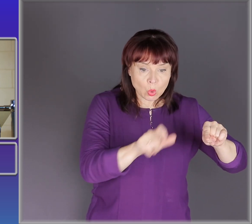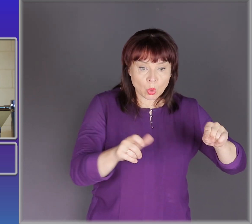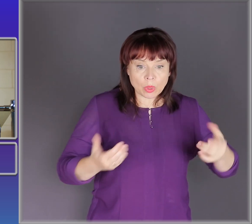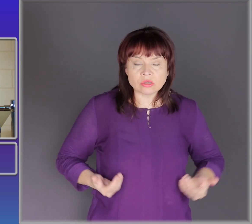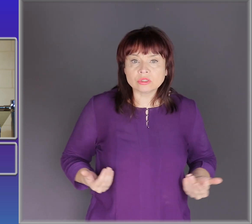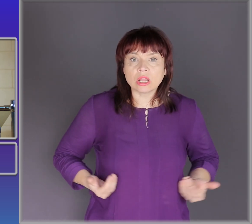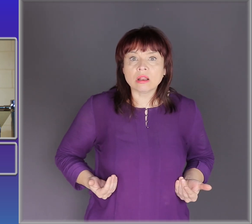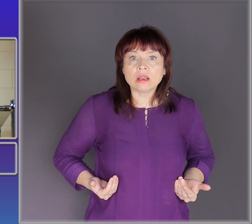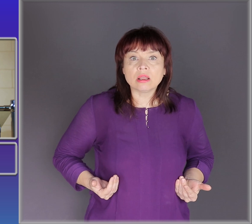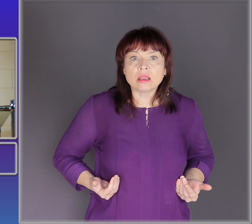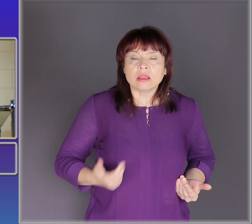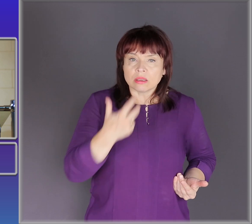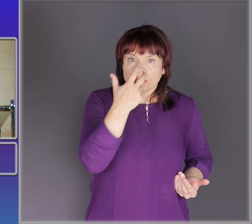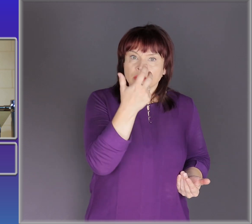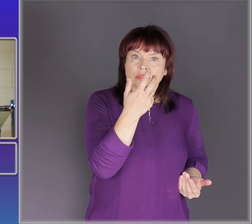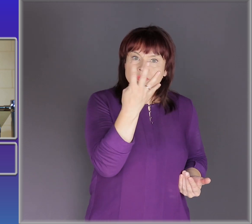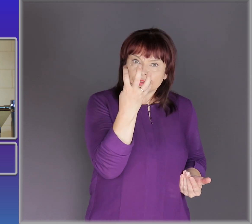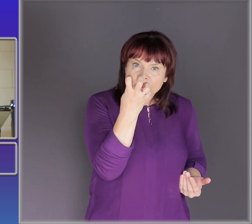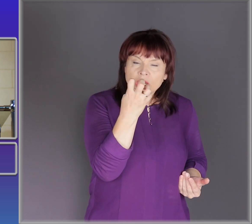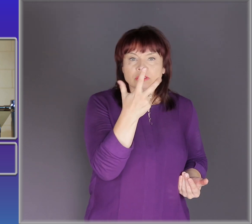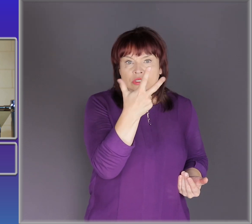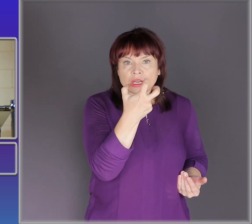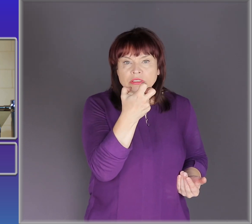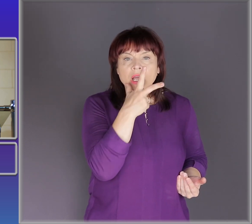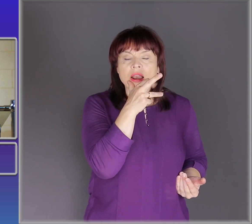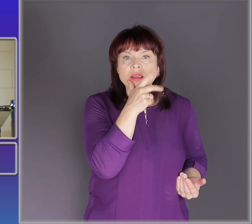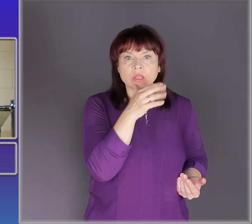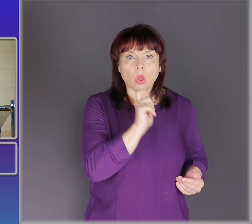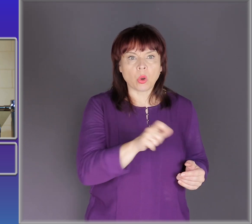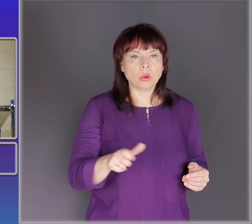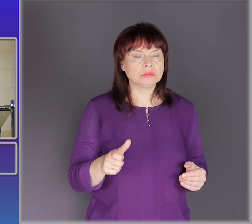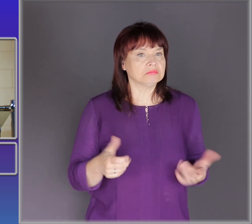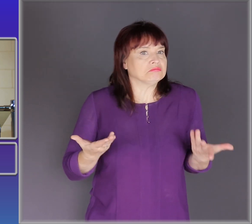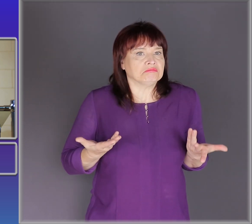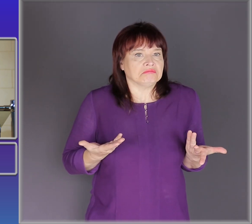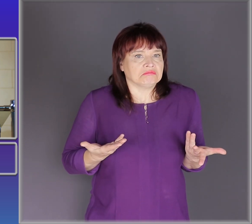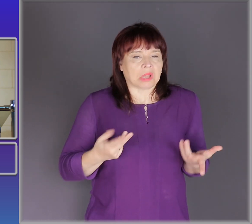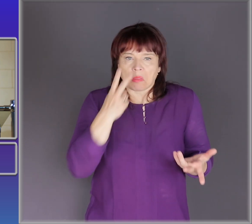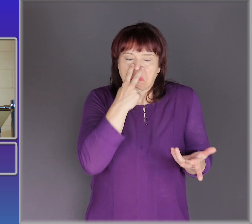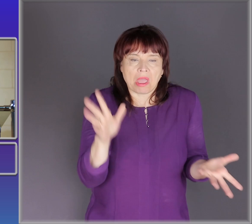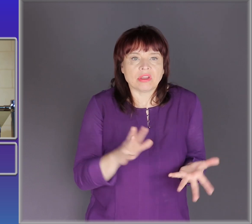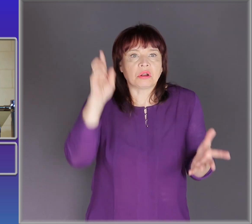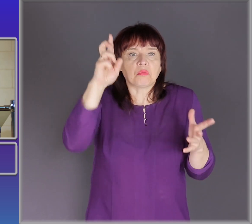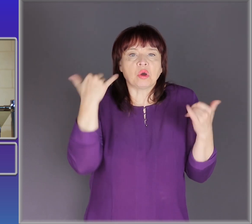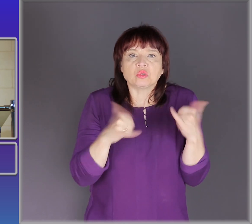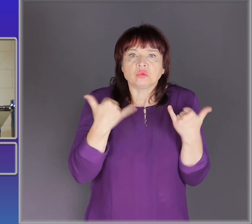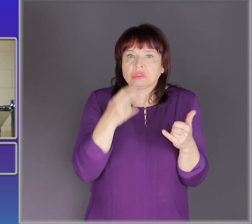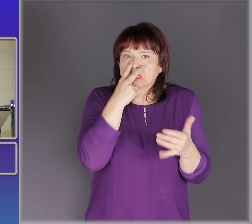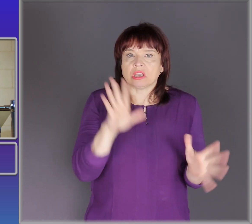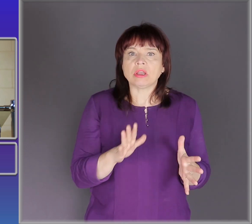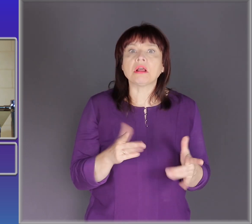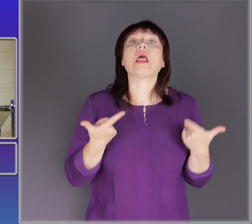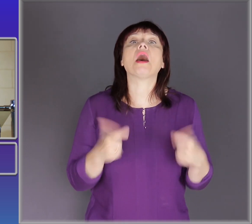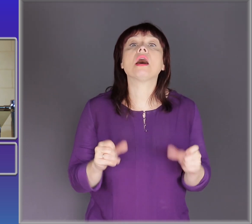движения в три века три века и мы говорим о нет ничего не видел мой прадед чего не бyдет нет ничего где все